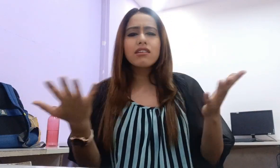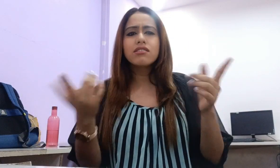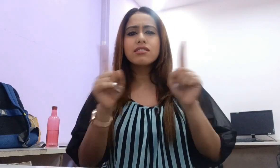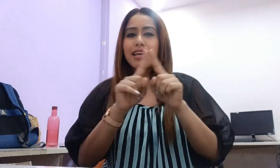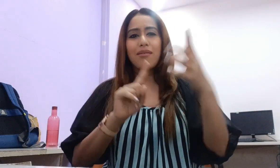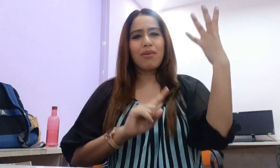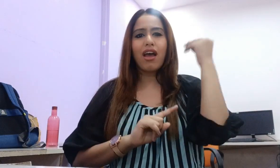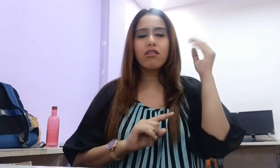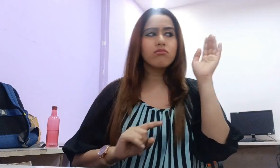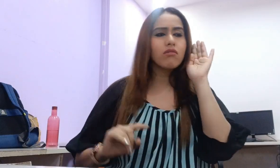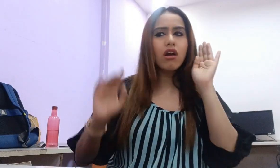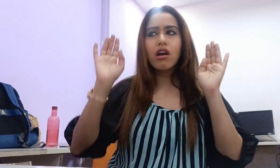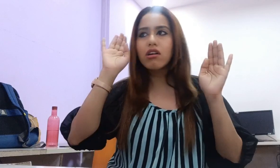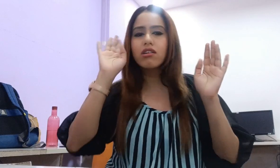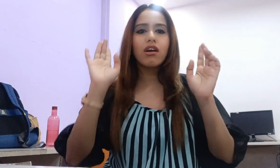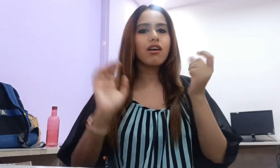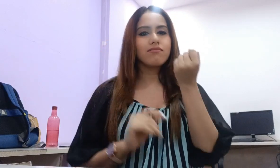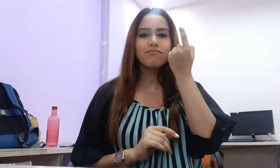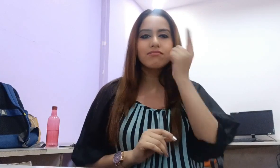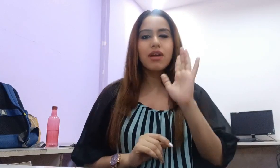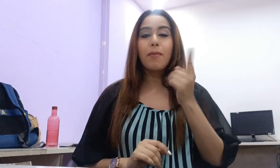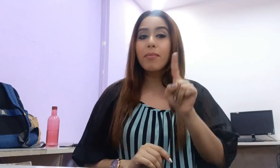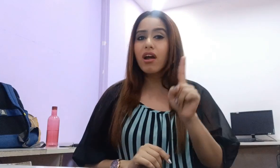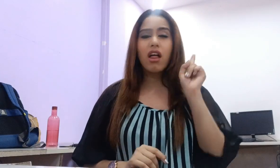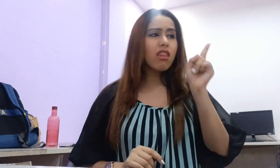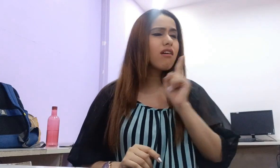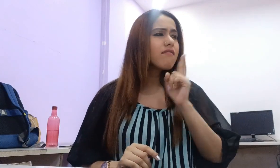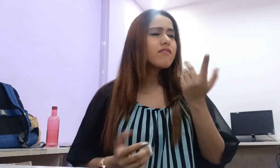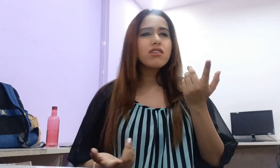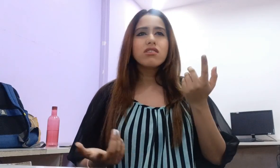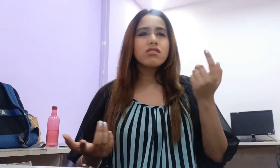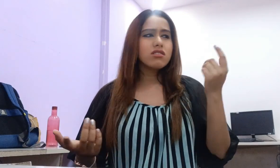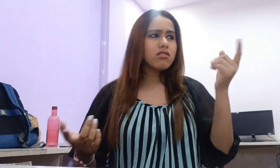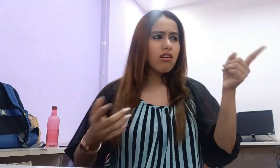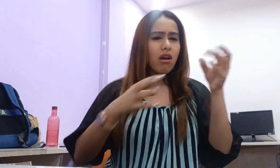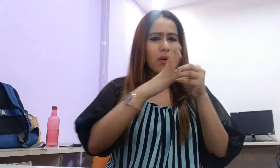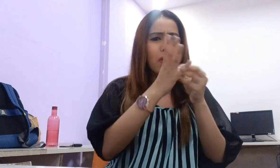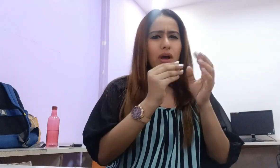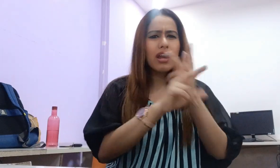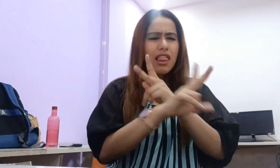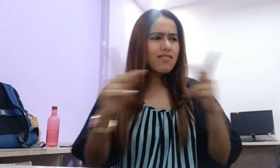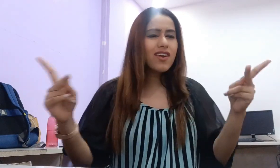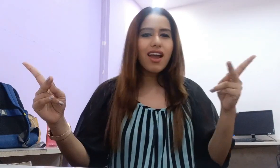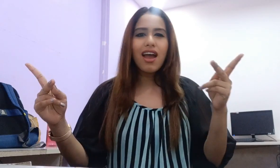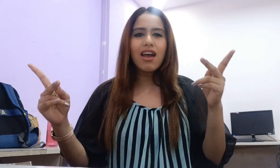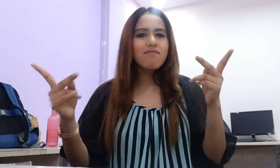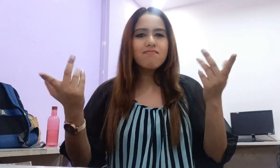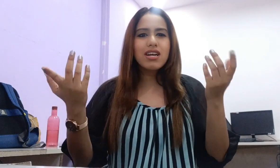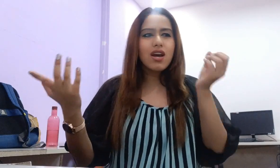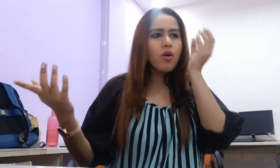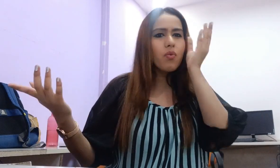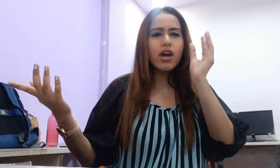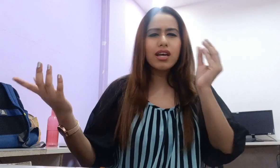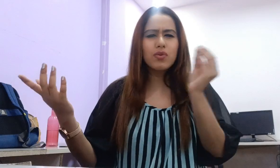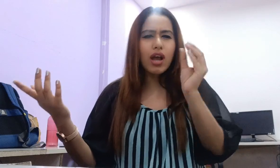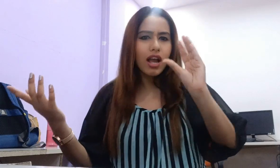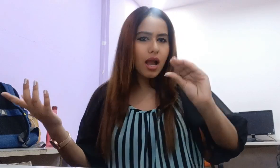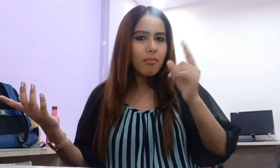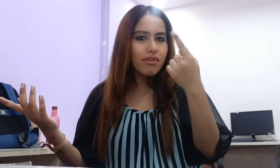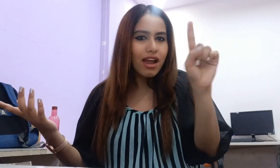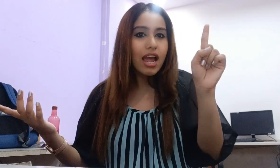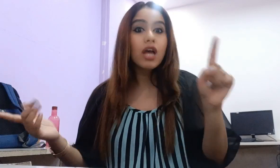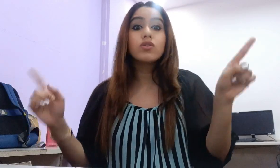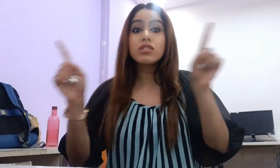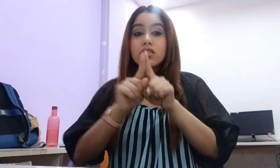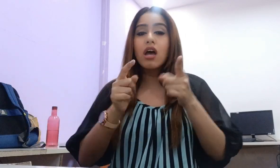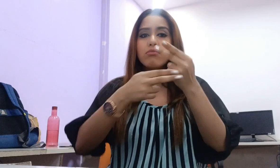मोटिवेशनल स्टोरीज़ बनाने का सिर्फ एक ही मोटिव है कि जितने भी PWDs हैं वो अपनी लाइफ में मोटिवेट रहें और पॉजिटिव रहें, क्योंकि आपको